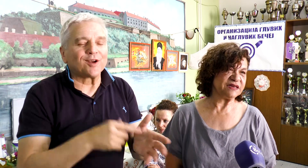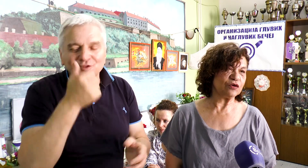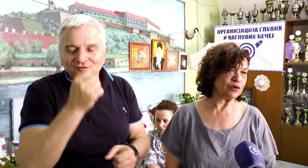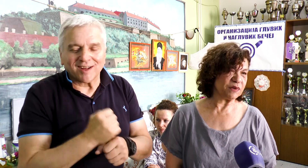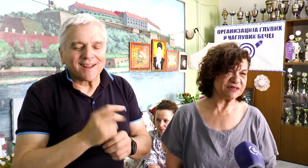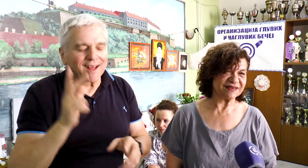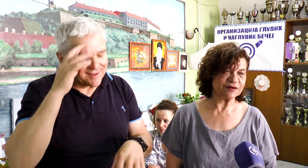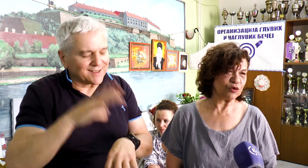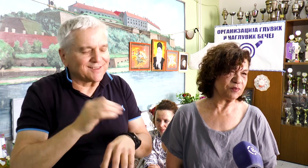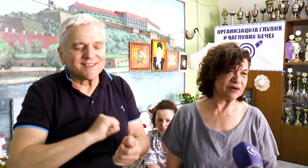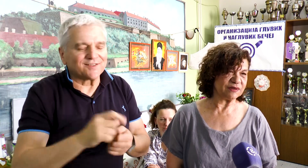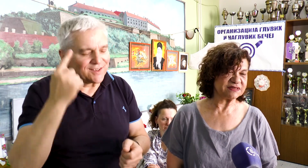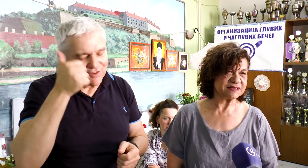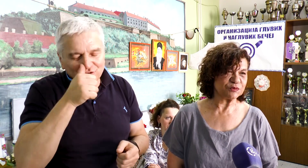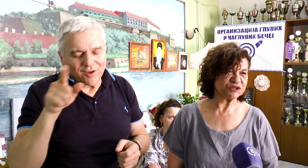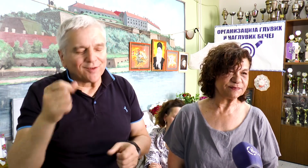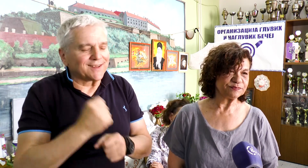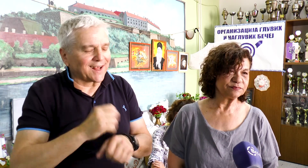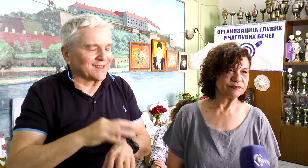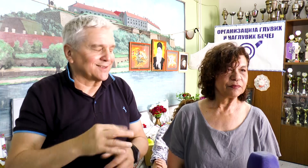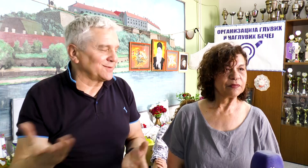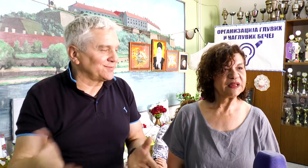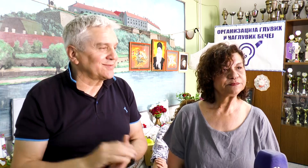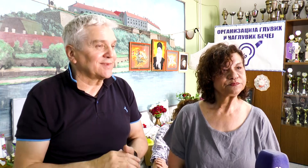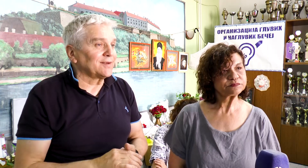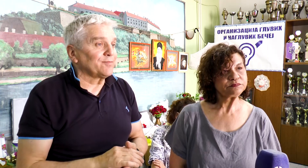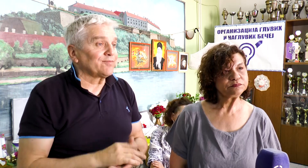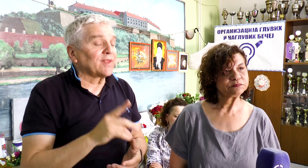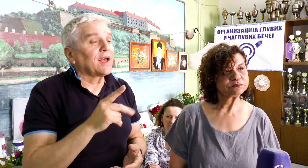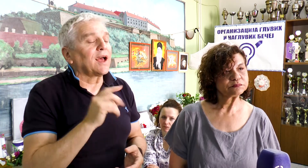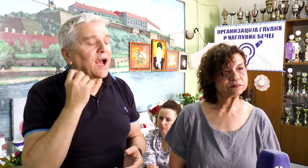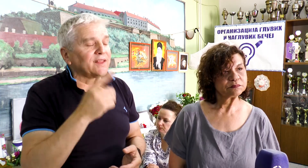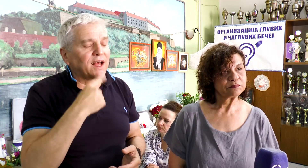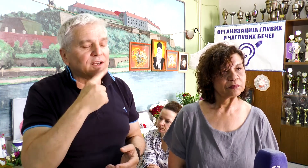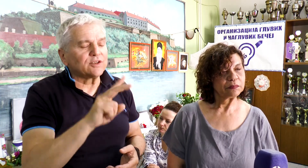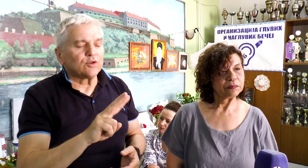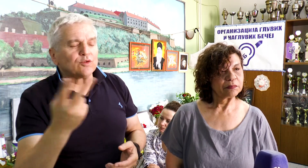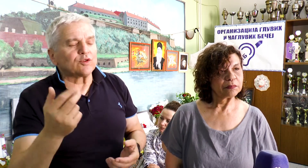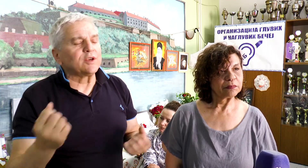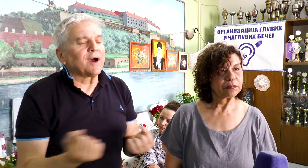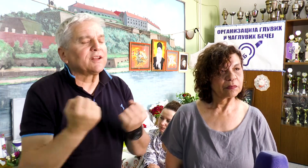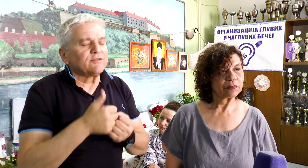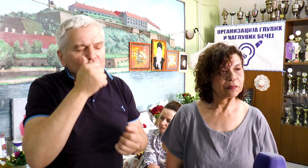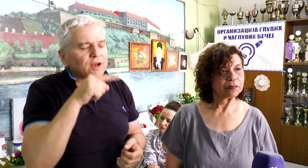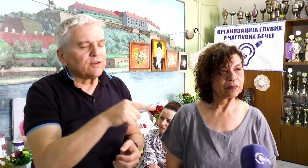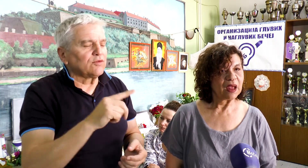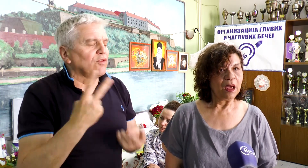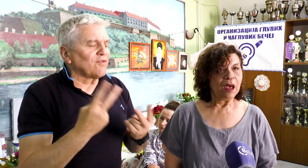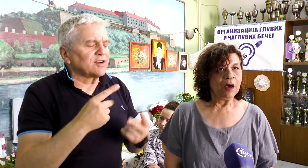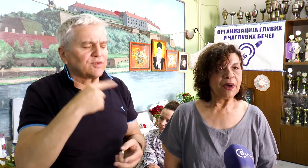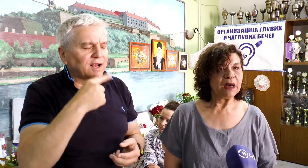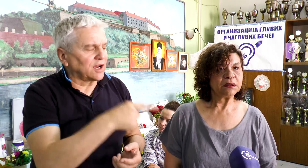sva njihova umeća kojima oni se služe. Kada je reč o ostalim aktivnostima Saveza, što je ono što je tu bitno